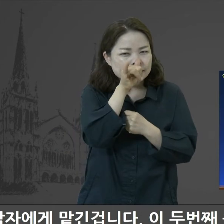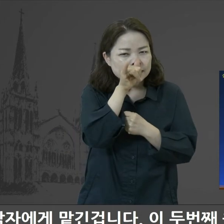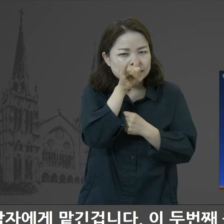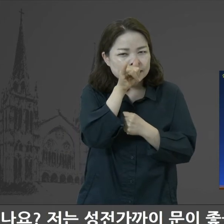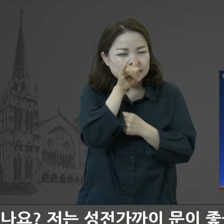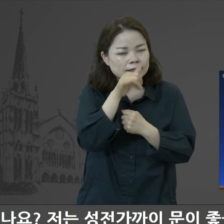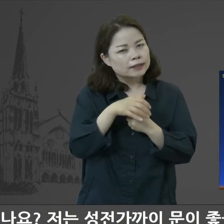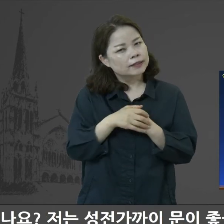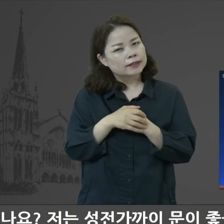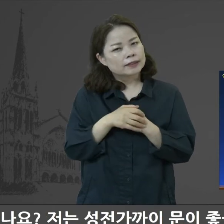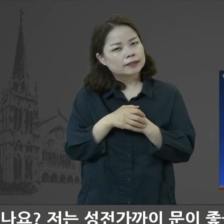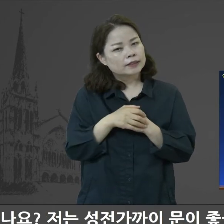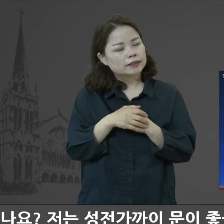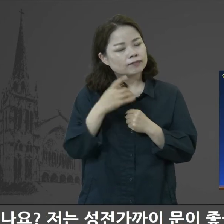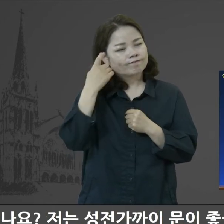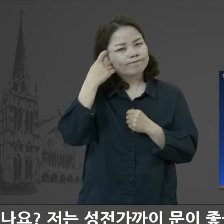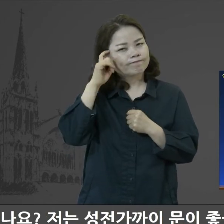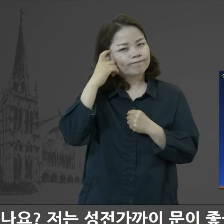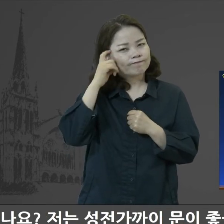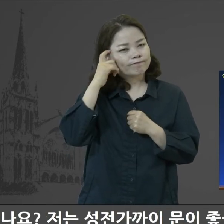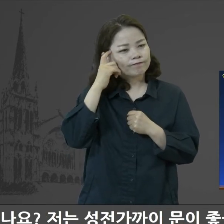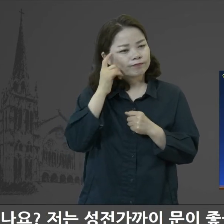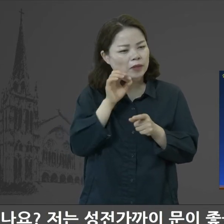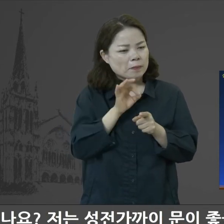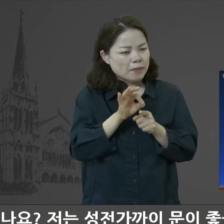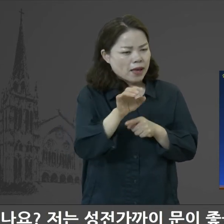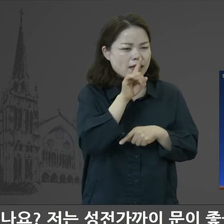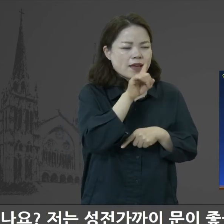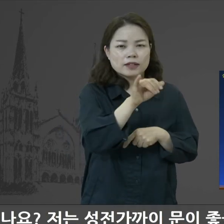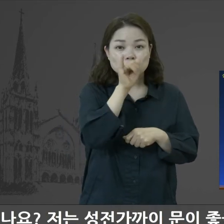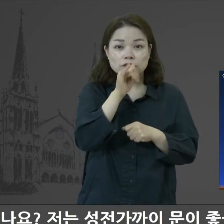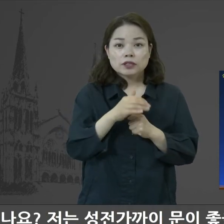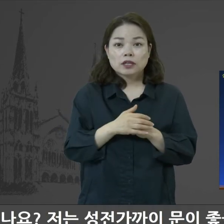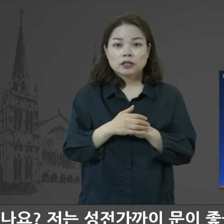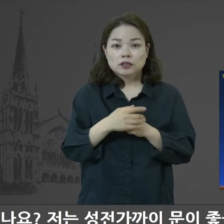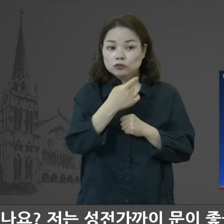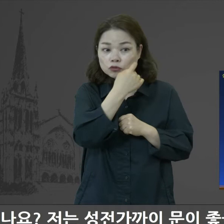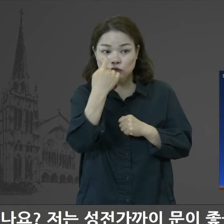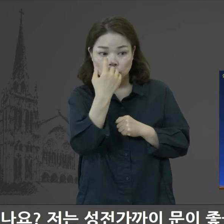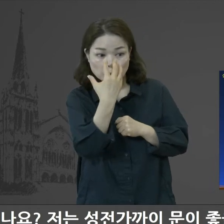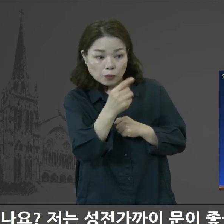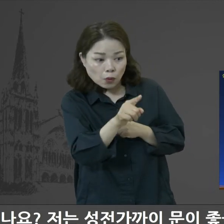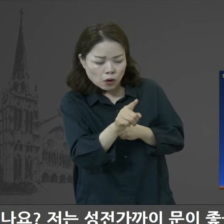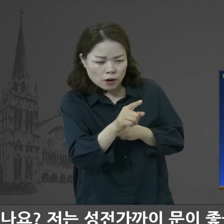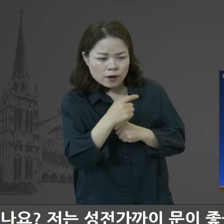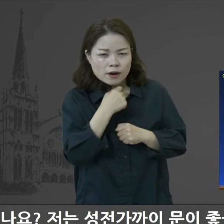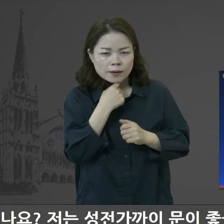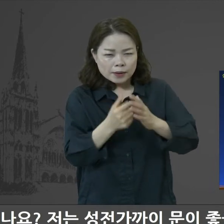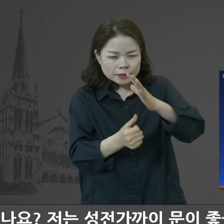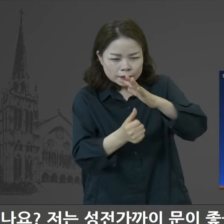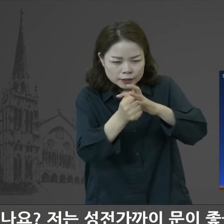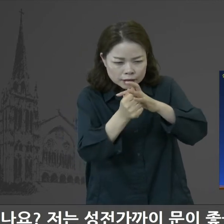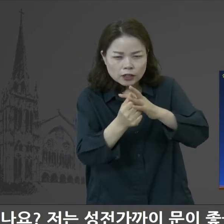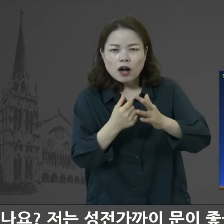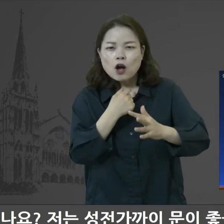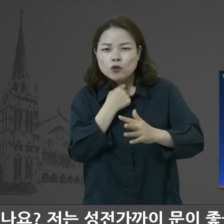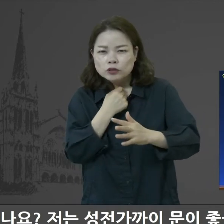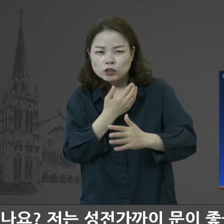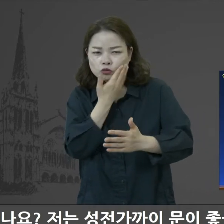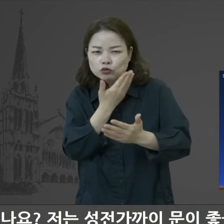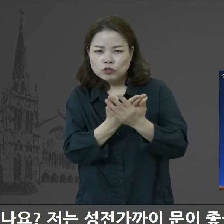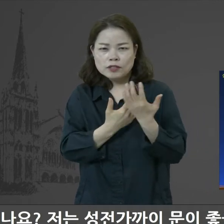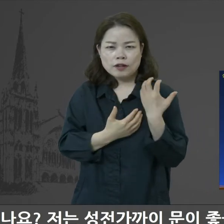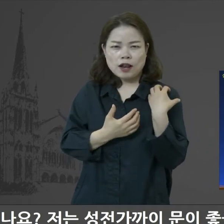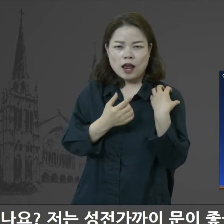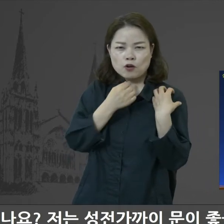이런 것을 은연중 따질 수도 있을 것 같아요. 더 눈에 띄는 일을 하고 싶고, 더 중요한 사람이 되고